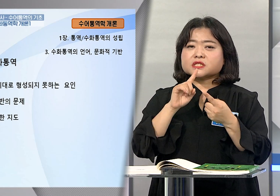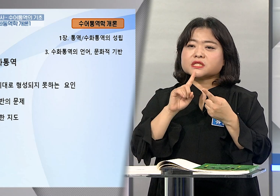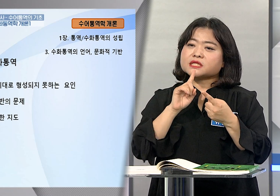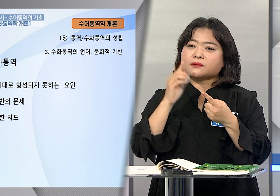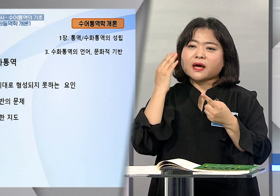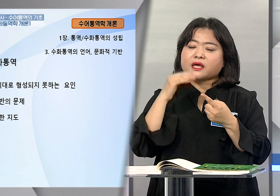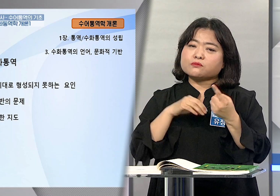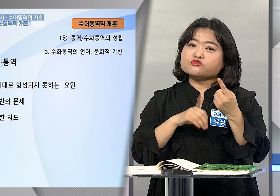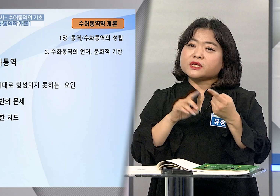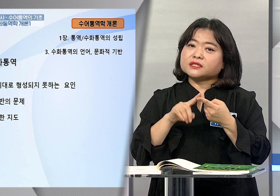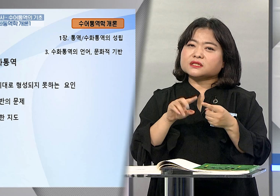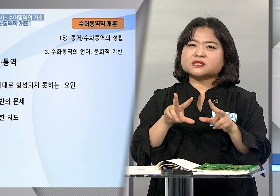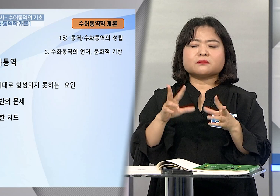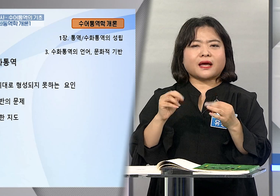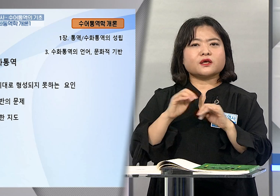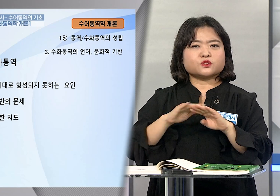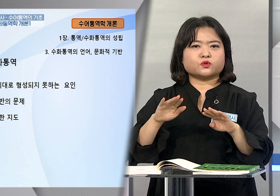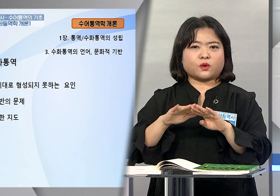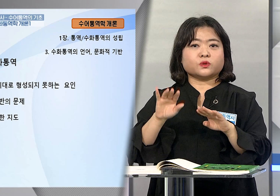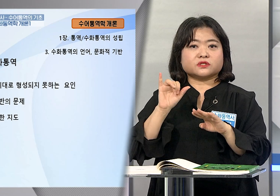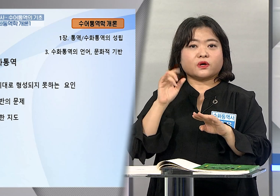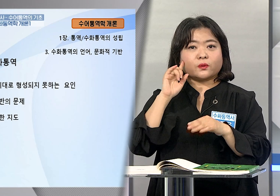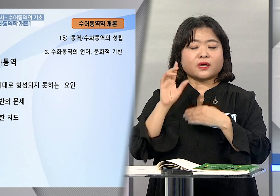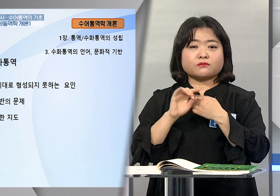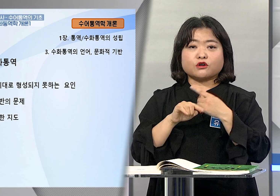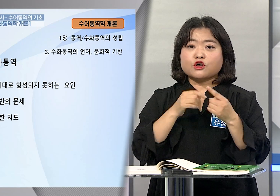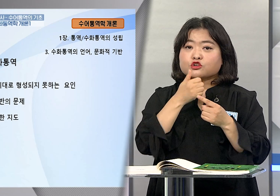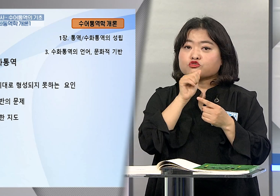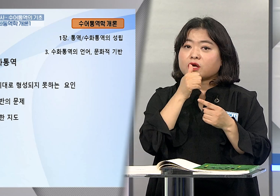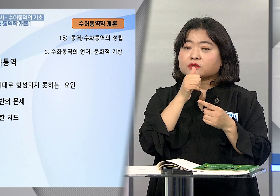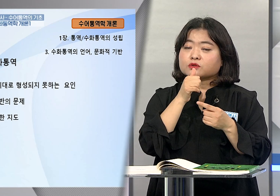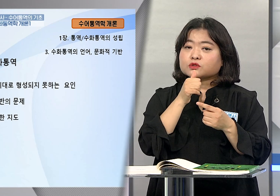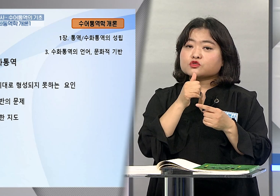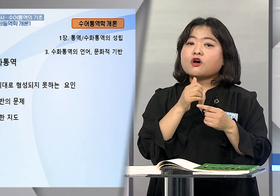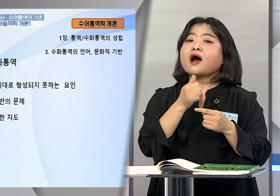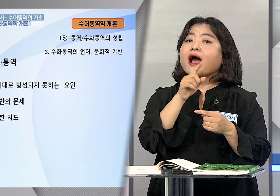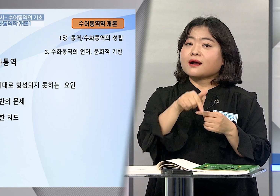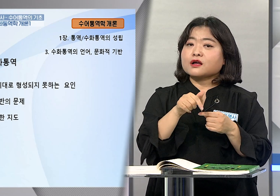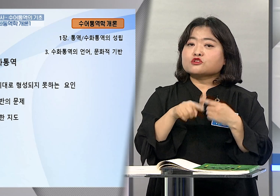언어 지식 기반의 문제는 지금 많이 해소되고 있어요. 왜냐하면